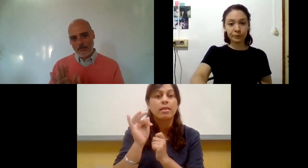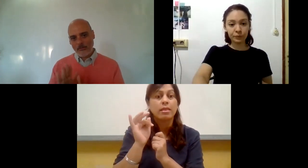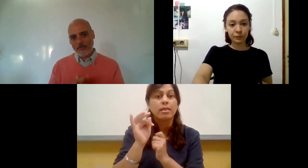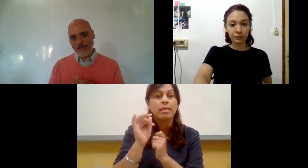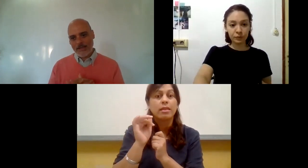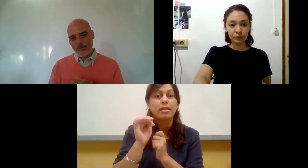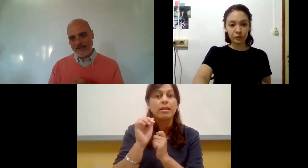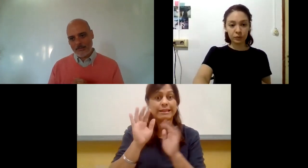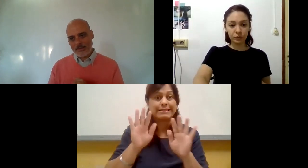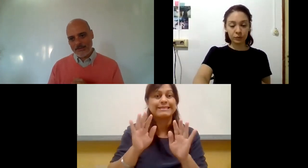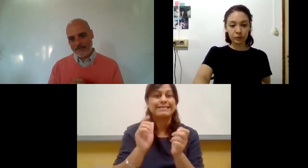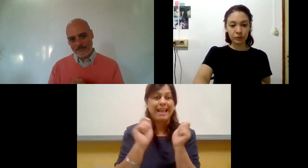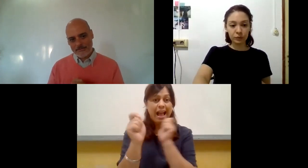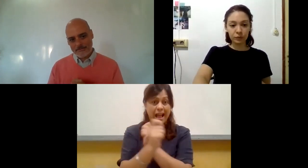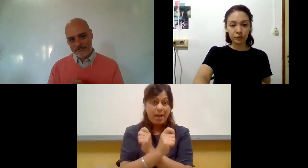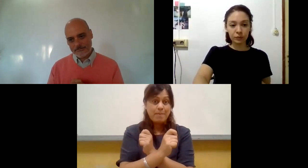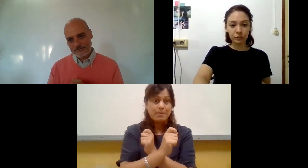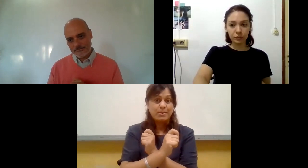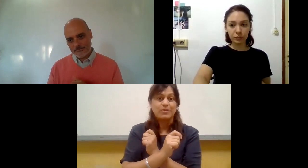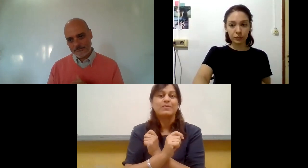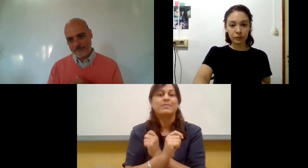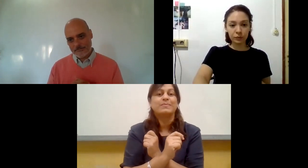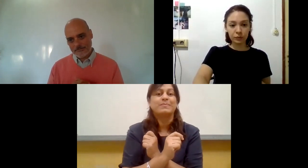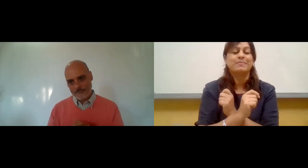Voy a dar una pausa para el cambio de los intérpretes.